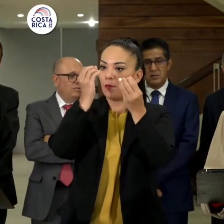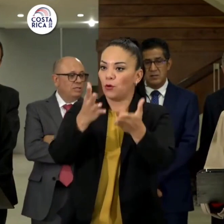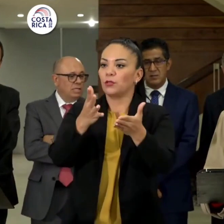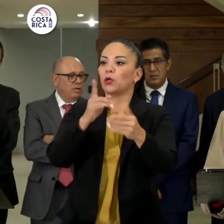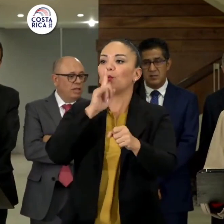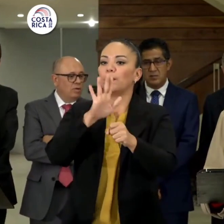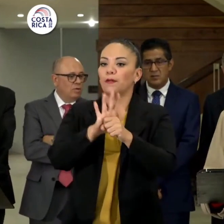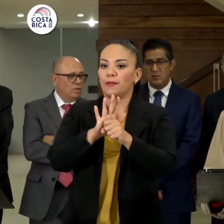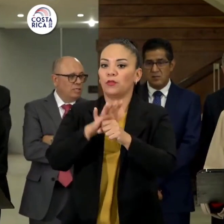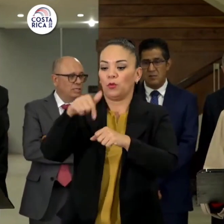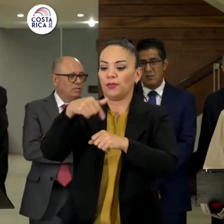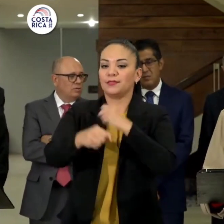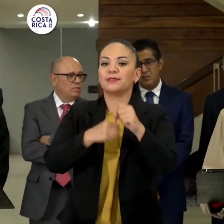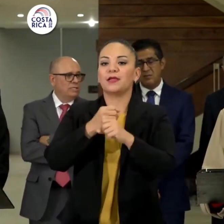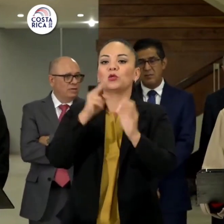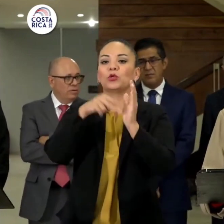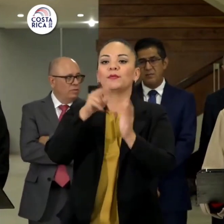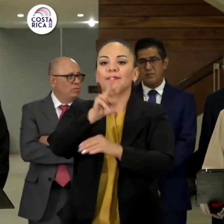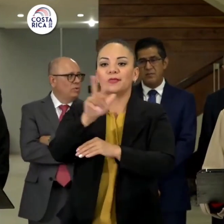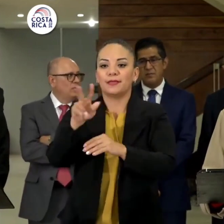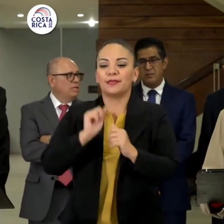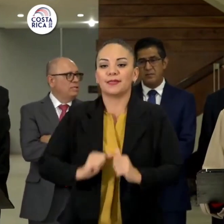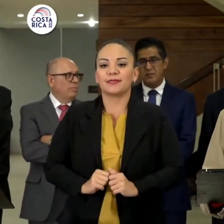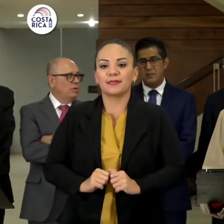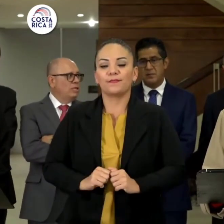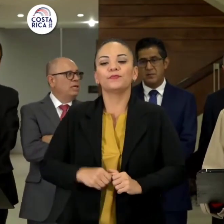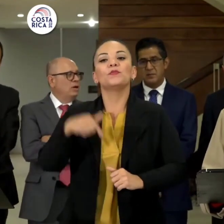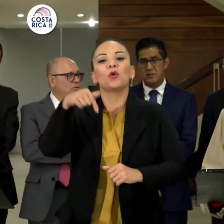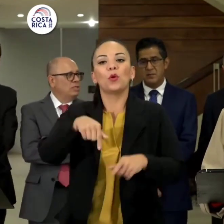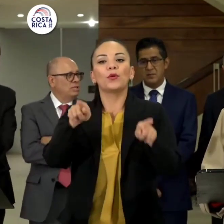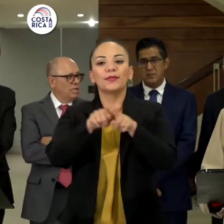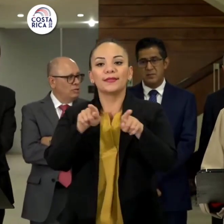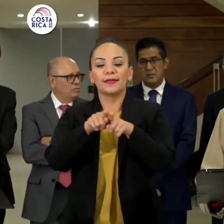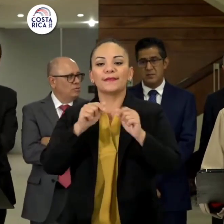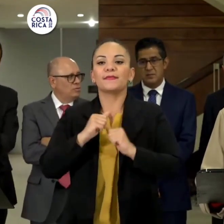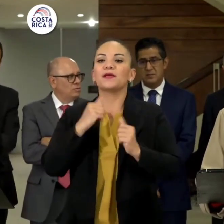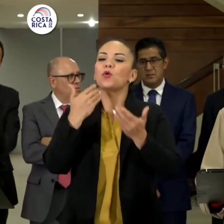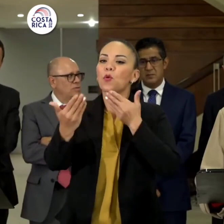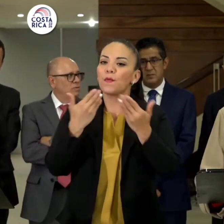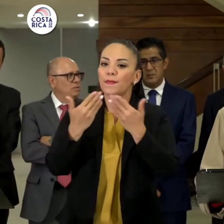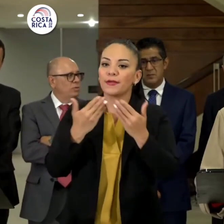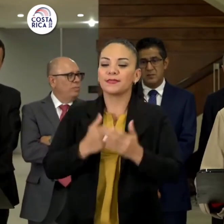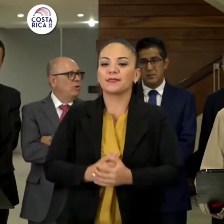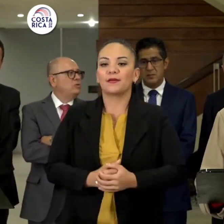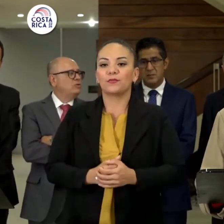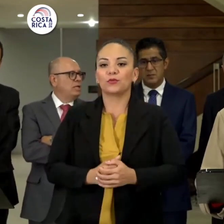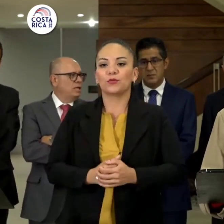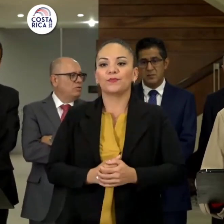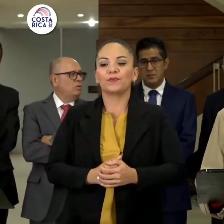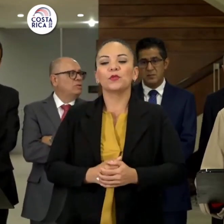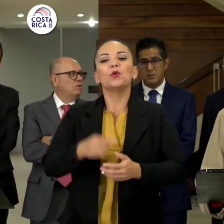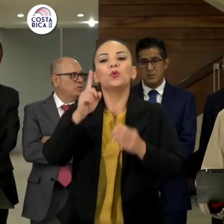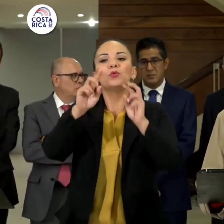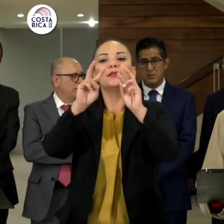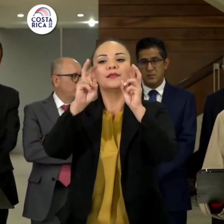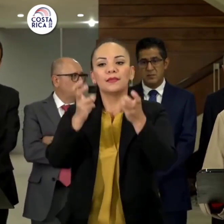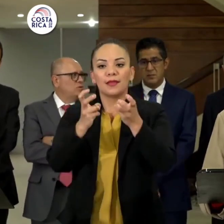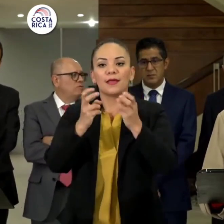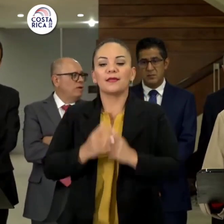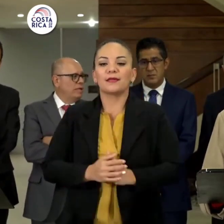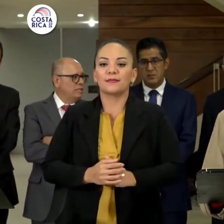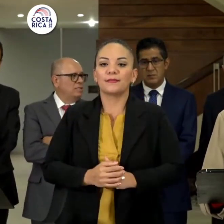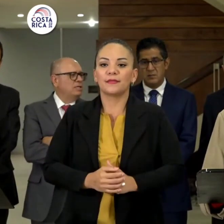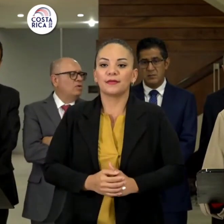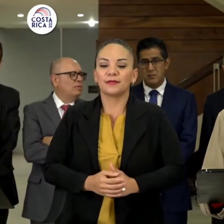para 2023. También hoy teníamos la conversación de un tema que había